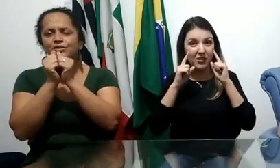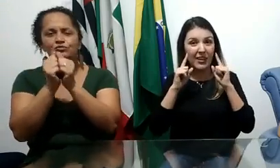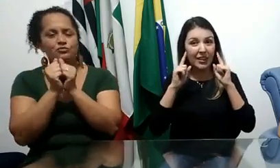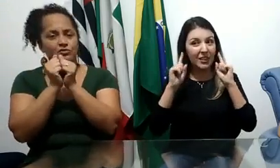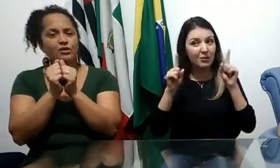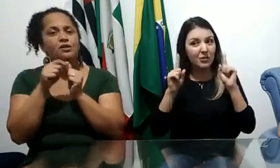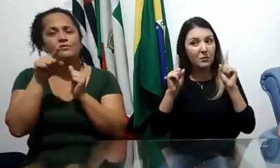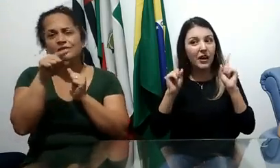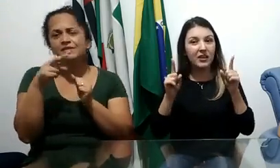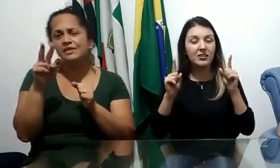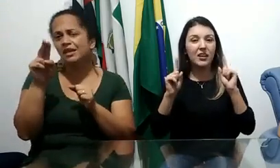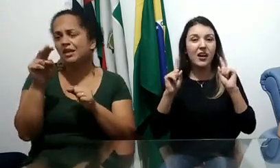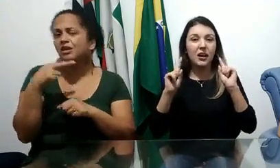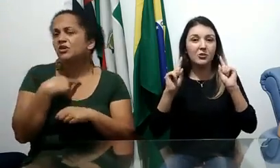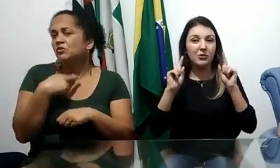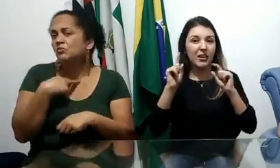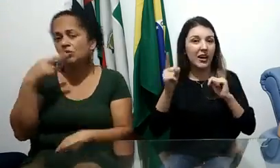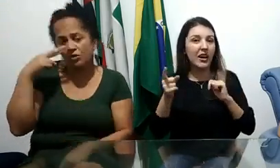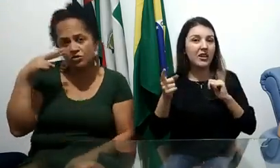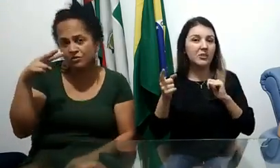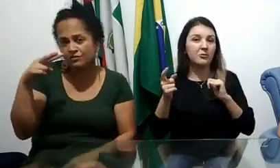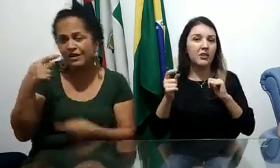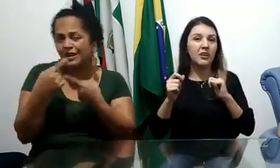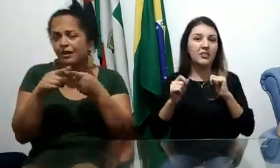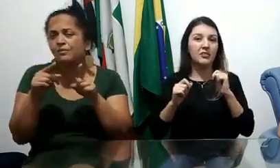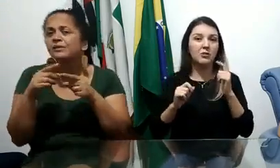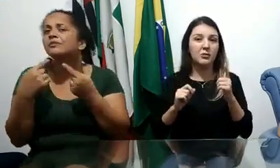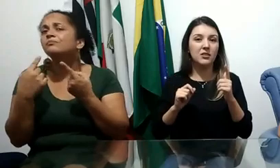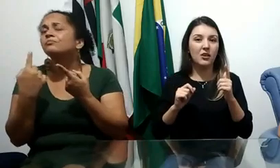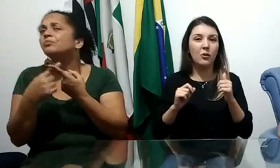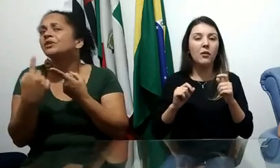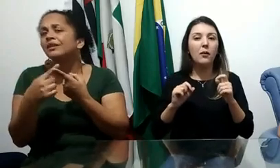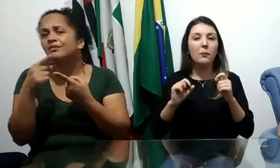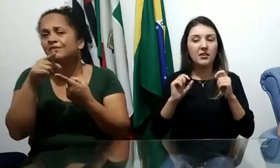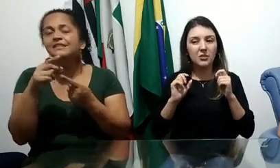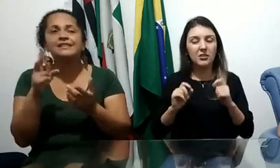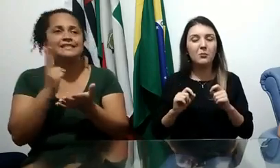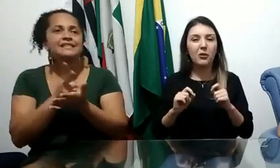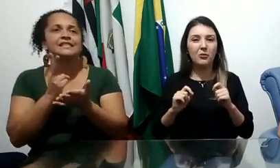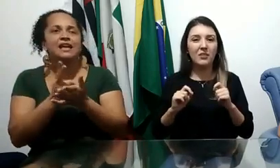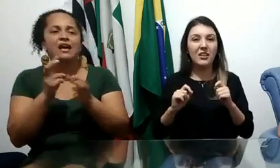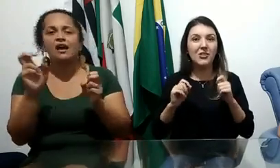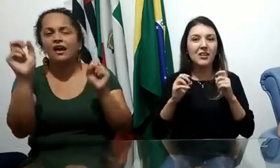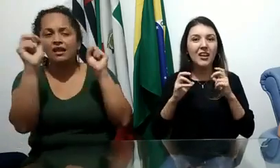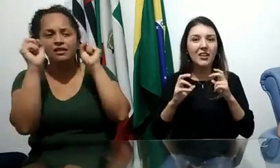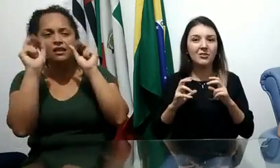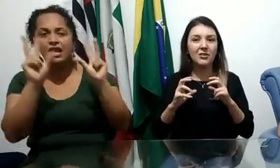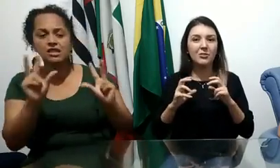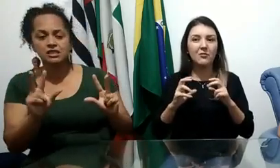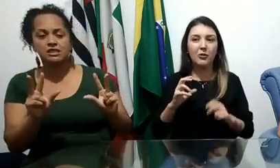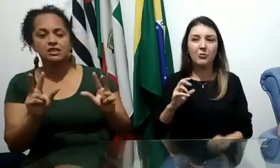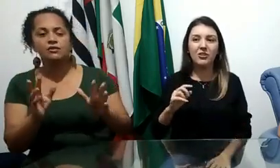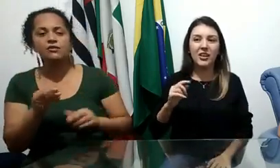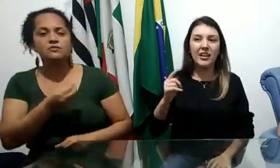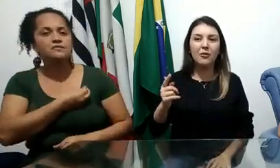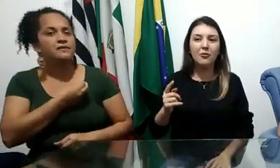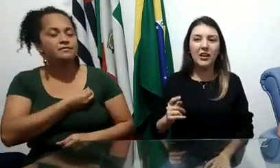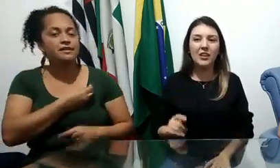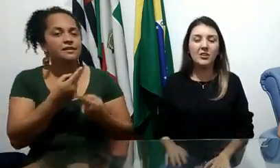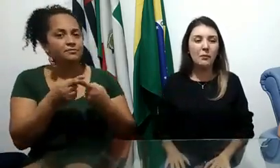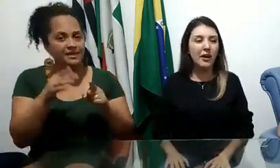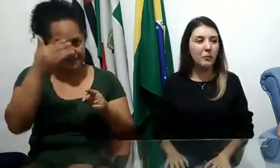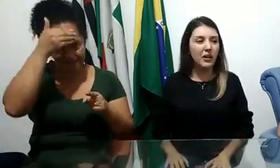você está atento demais à sua carne, talvez, à situação, mas Deus se move e isso é lindo de se ver. Quando chega lá